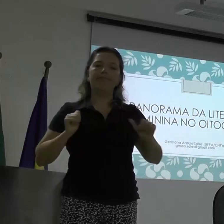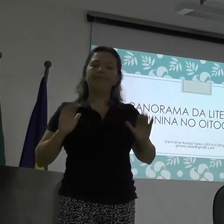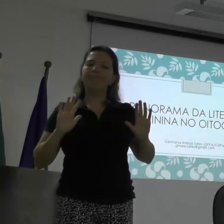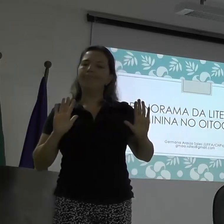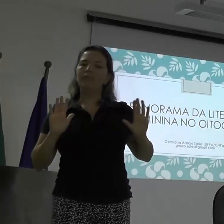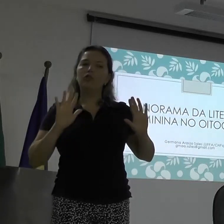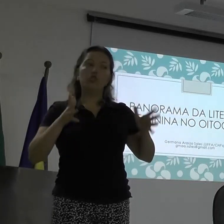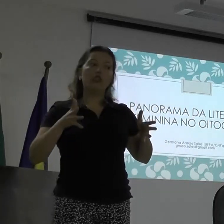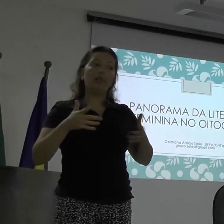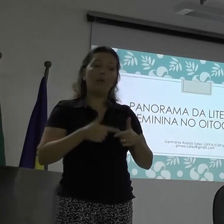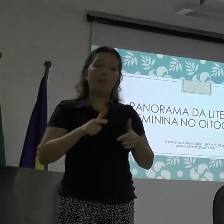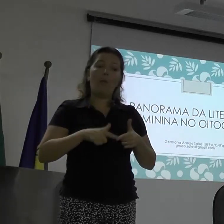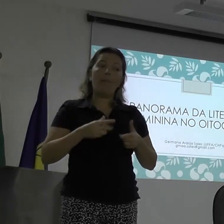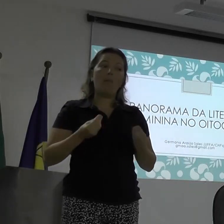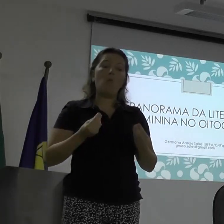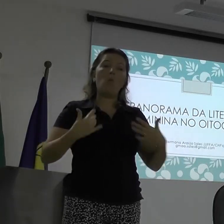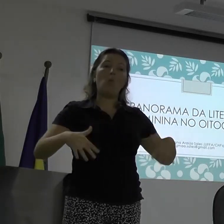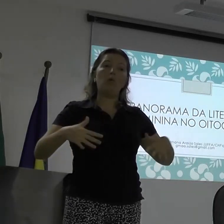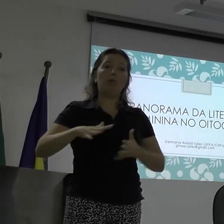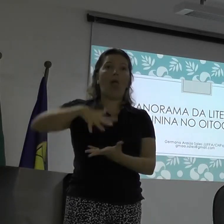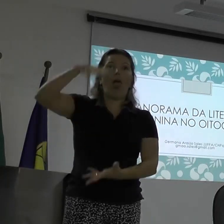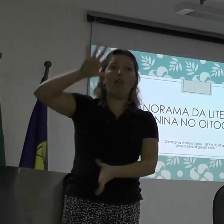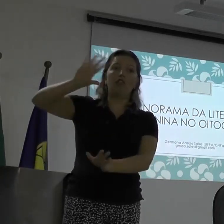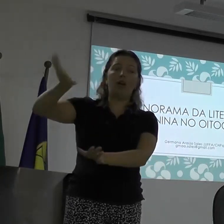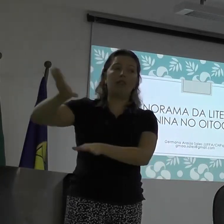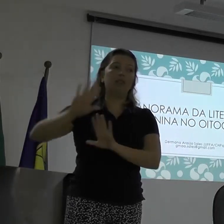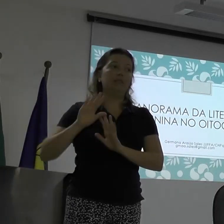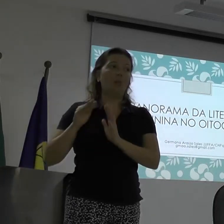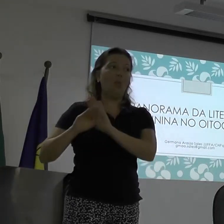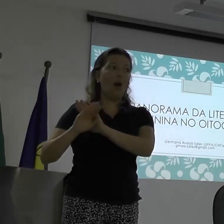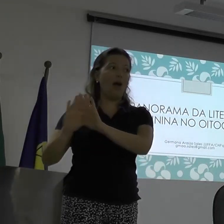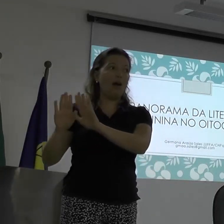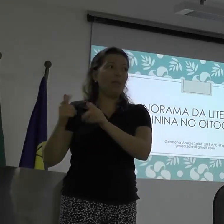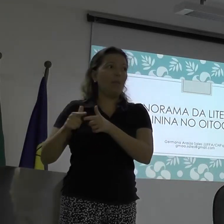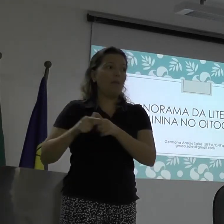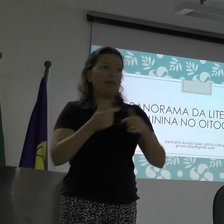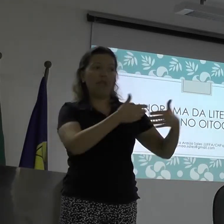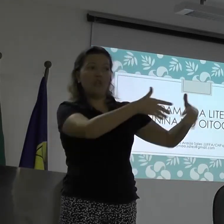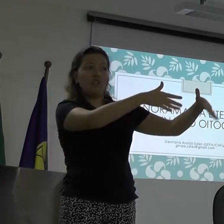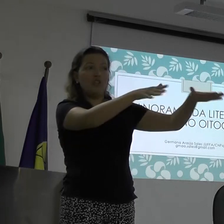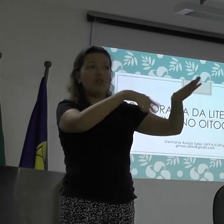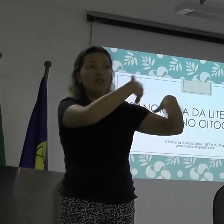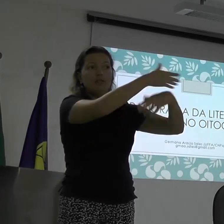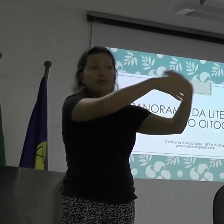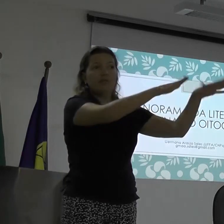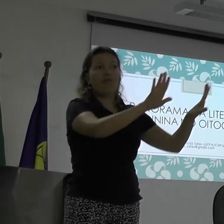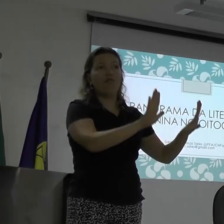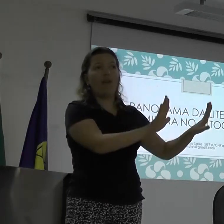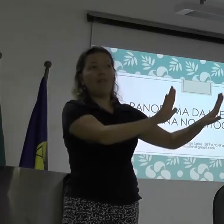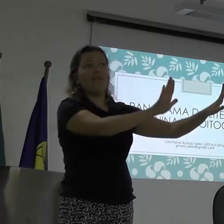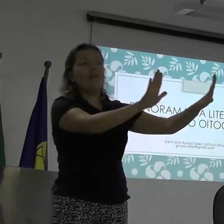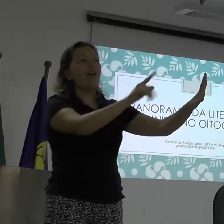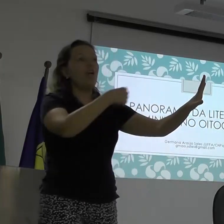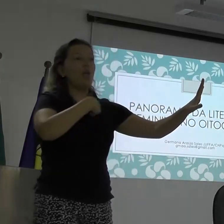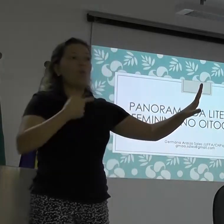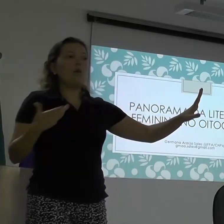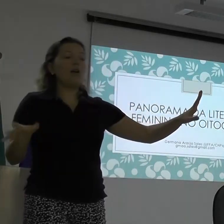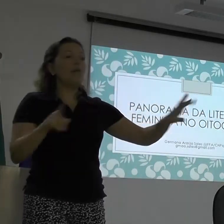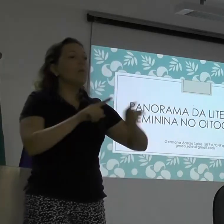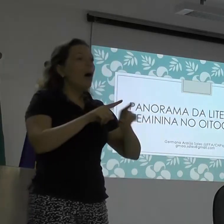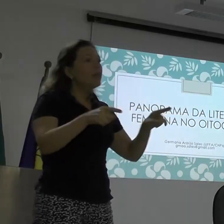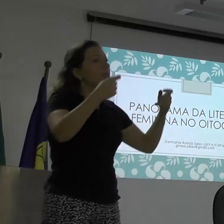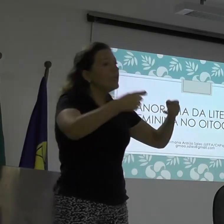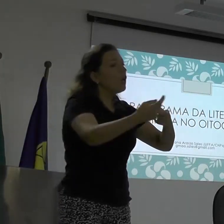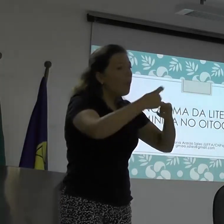estou encrencada demais, aí eu deixo o povo lá. Mas tem que recuperar, né? Essas narrativas